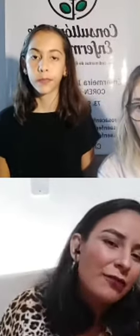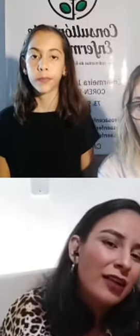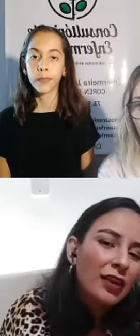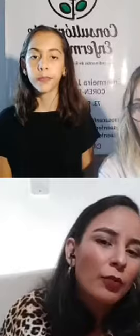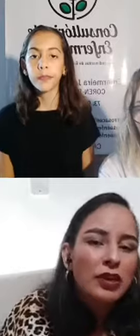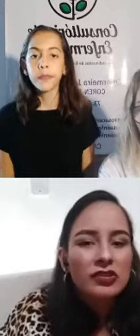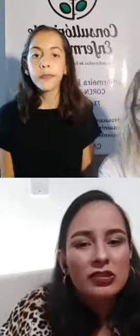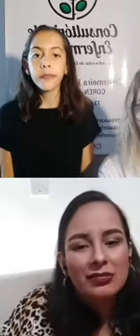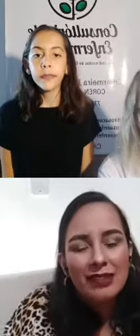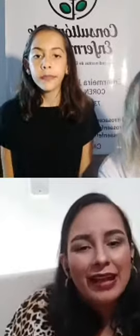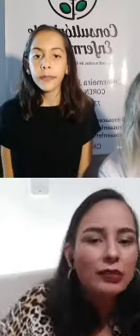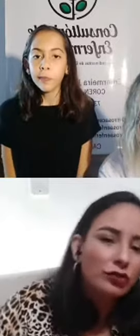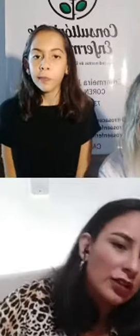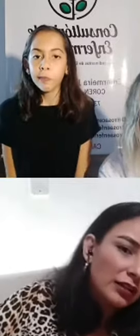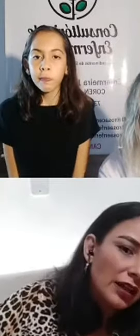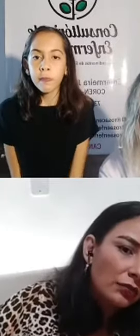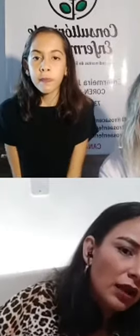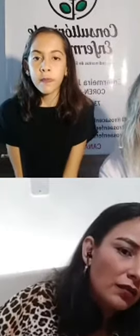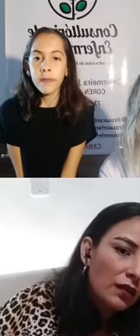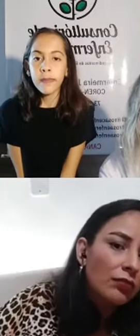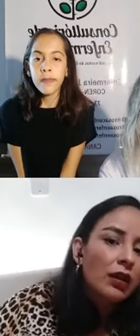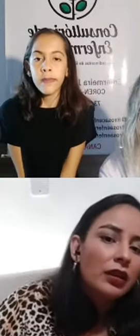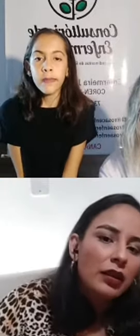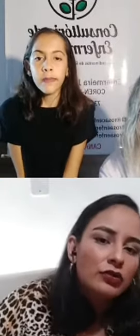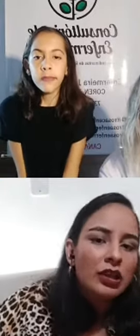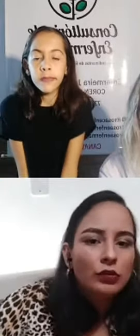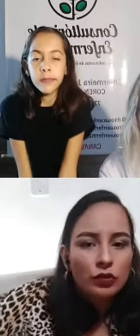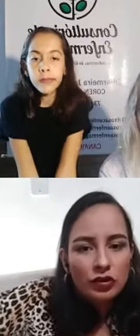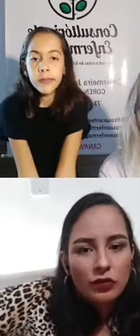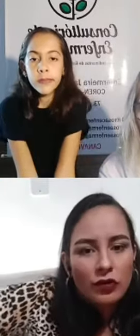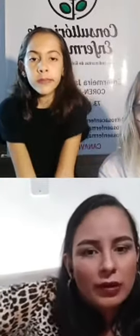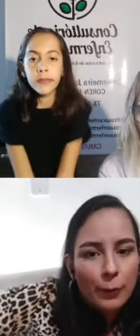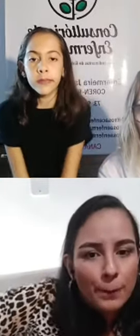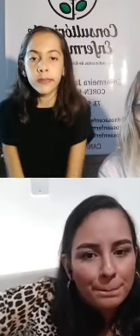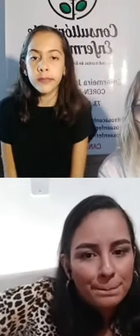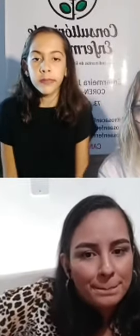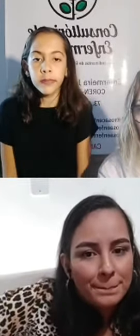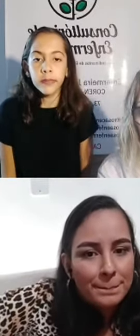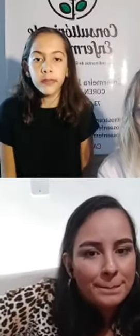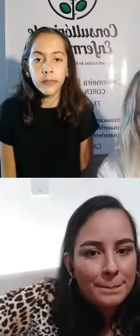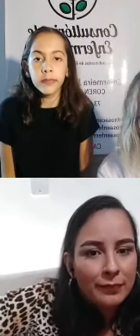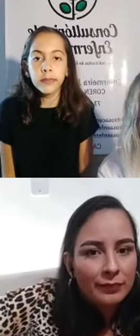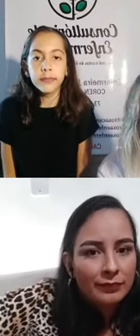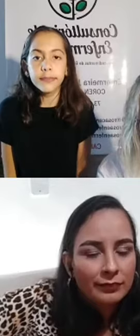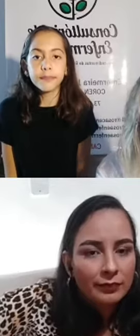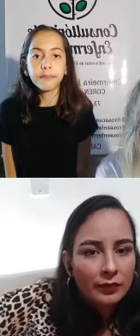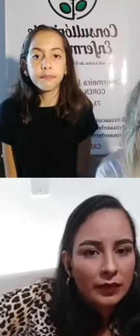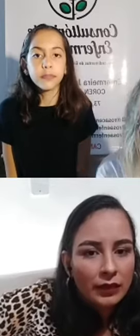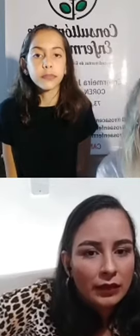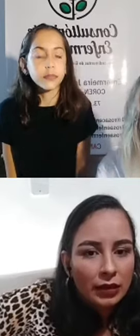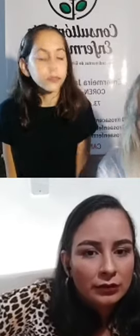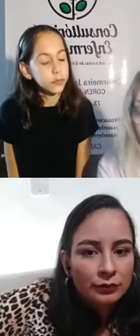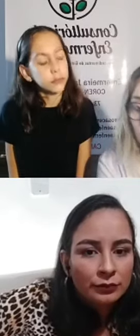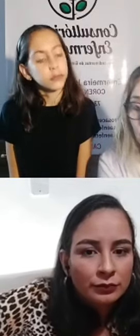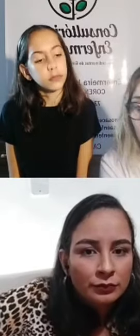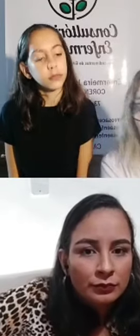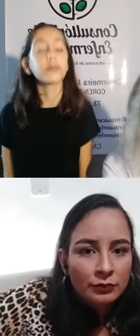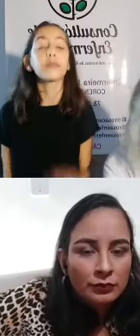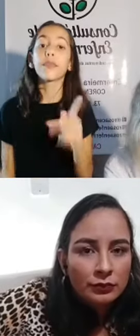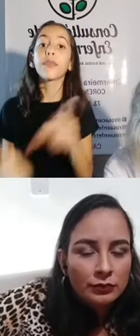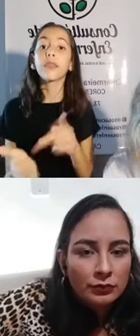está fatalmente negando o direito à educação, que é um direito constitucional. Com certeza.